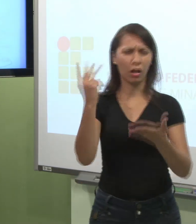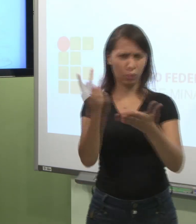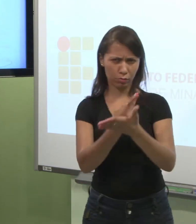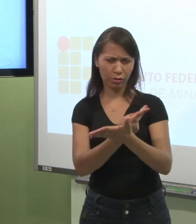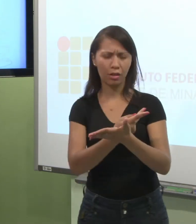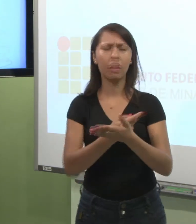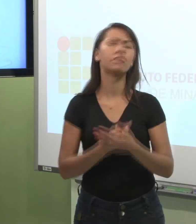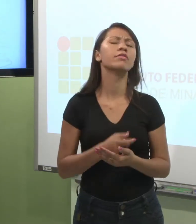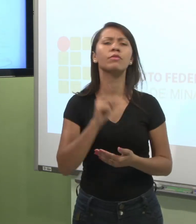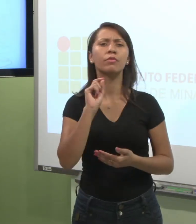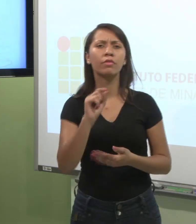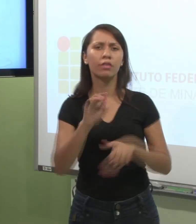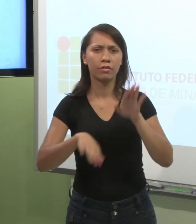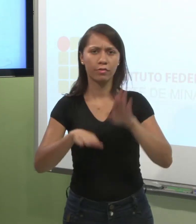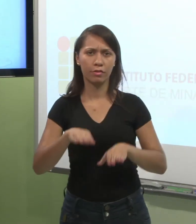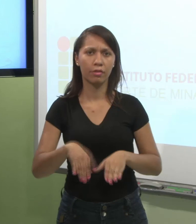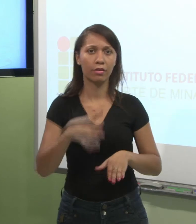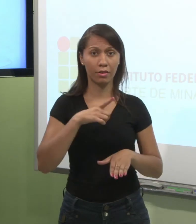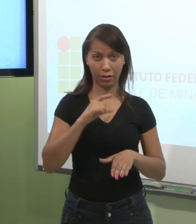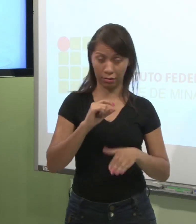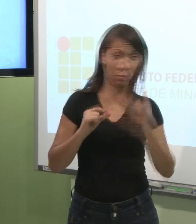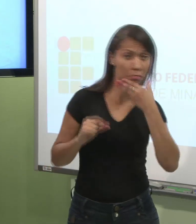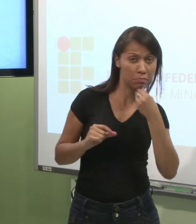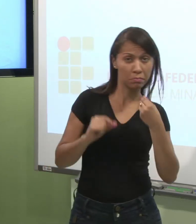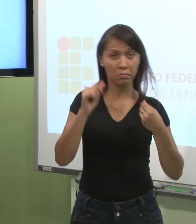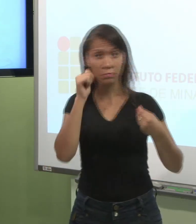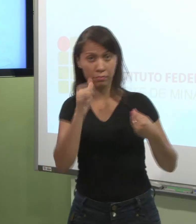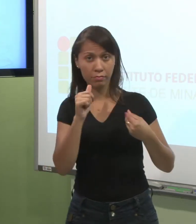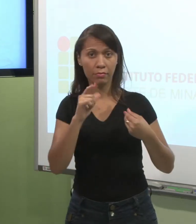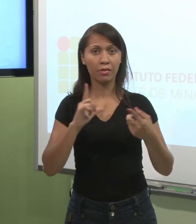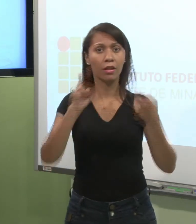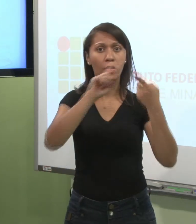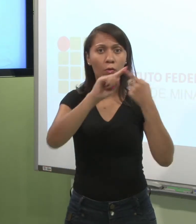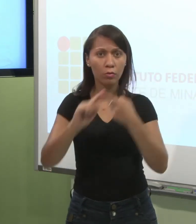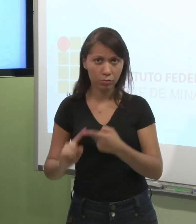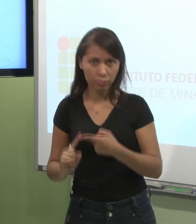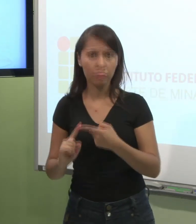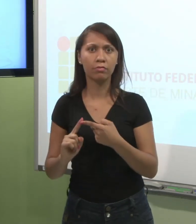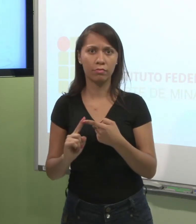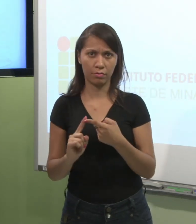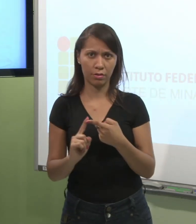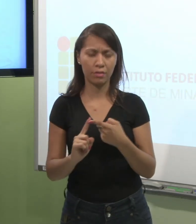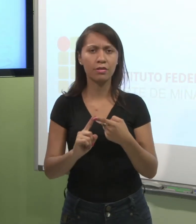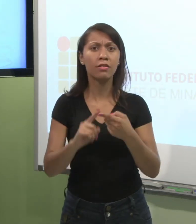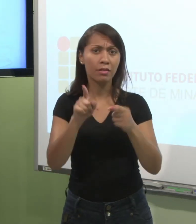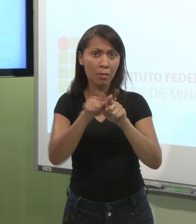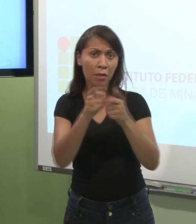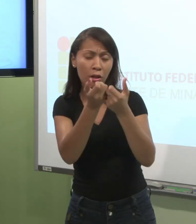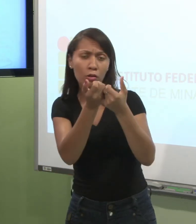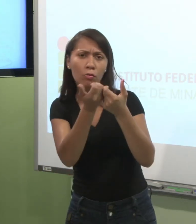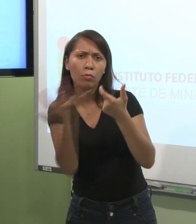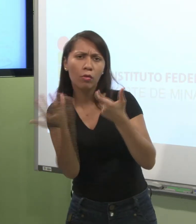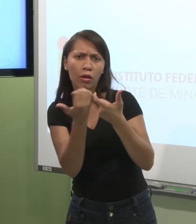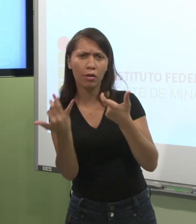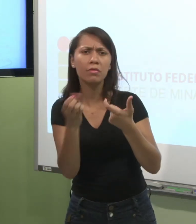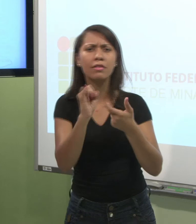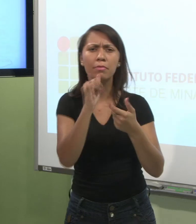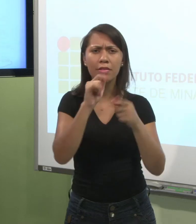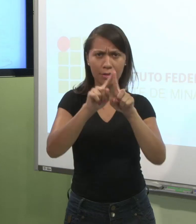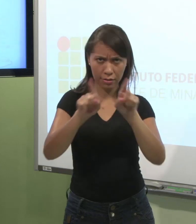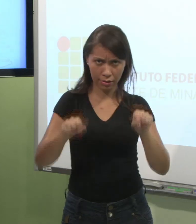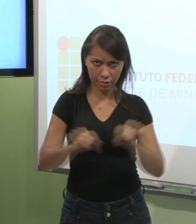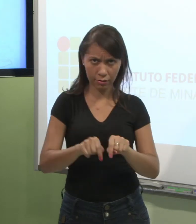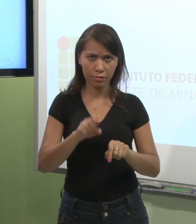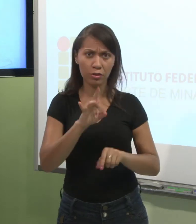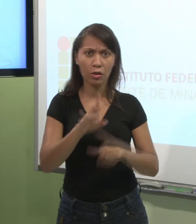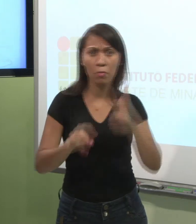dois substantivos, um no masculino e outro no feminino, é comum a concordância no masculino plural. Por exemplo, se aí na sala de vocês estiverem neste